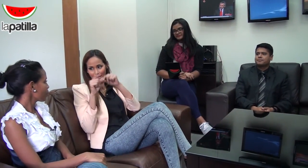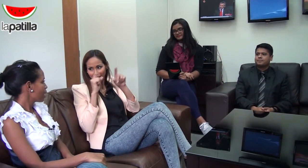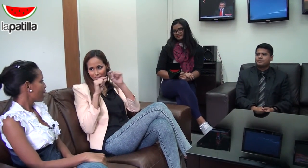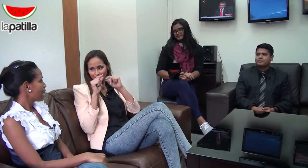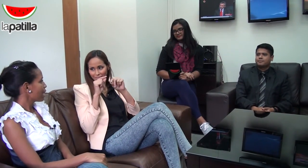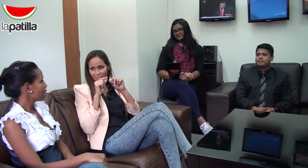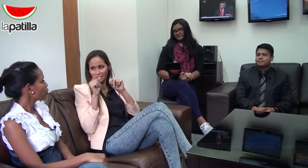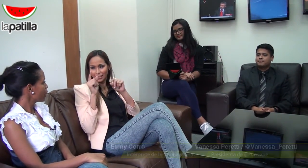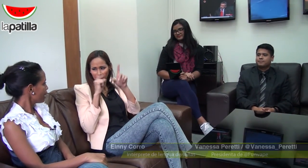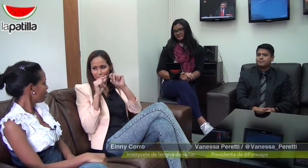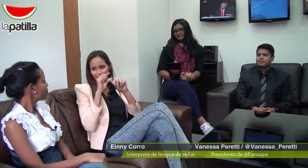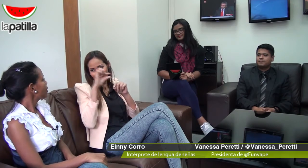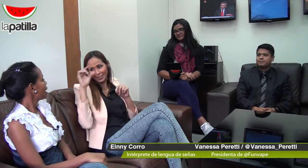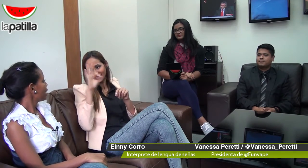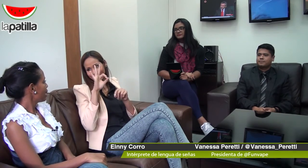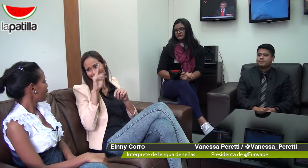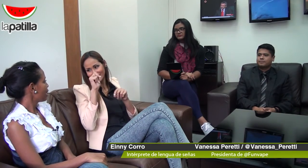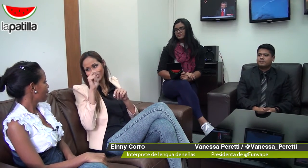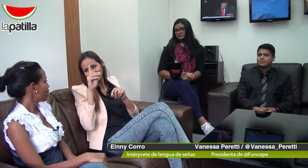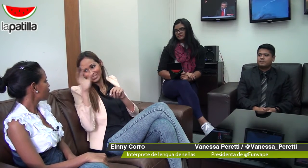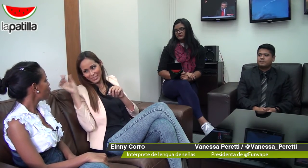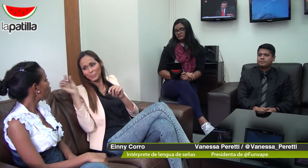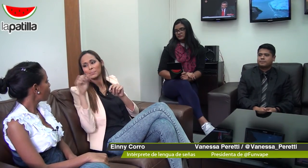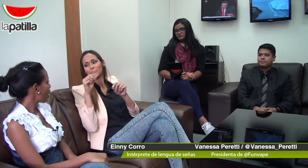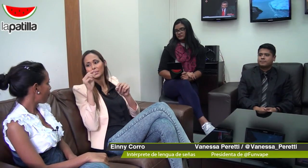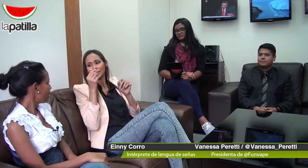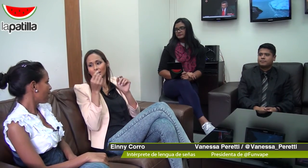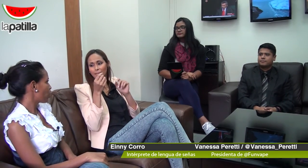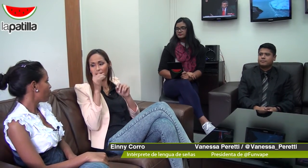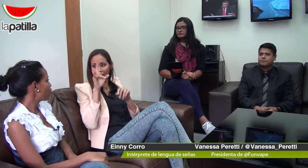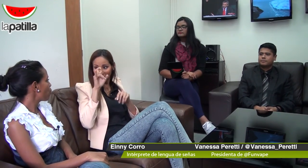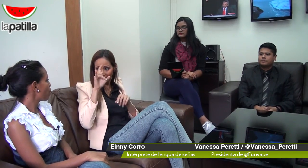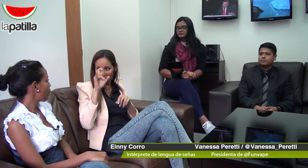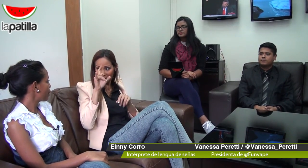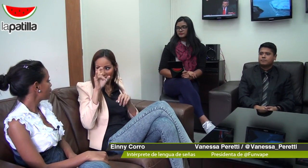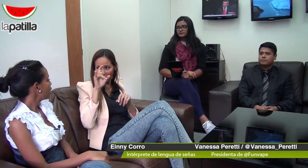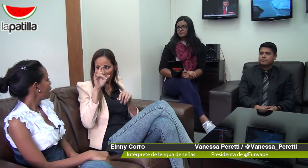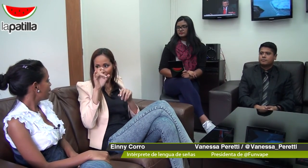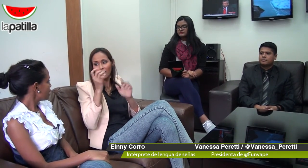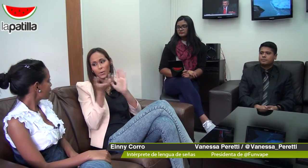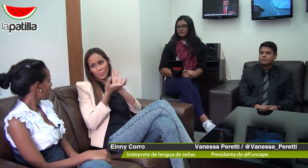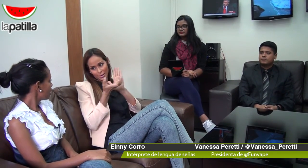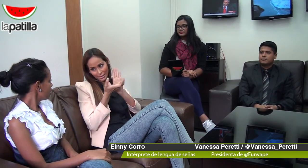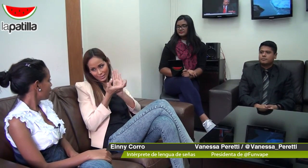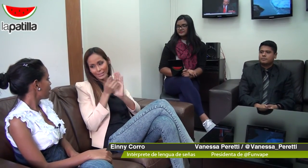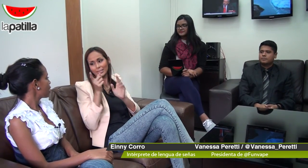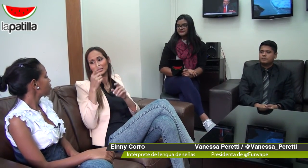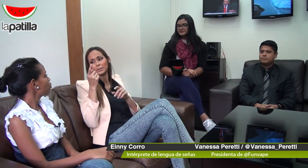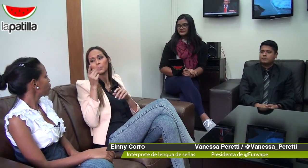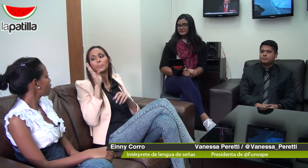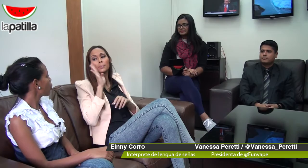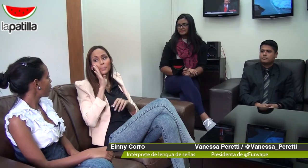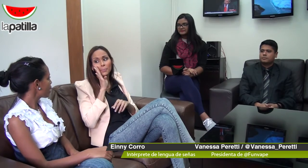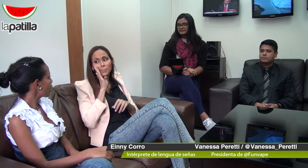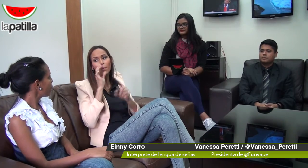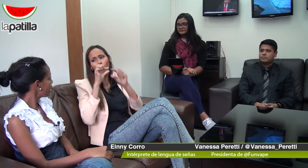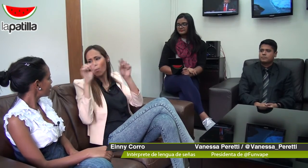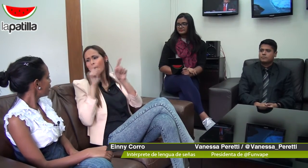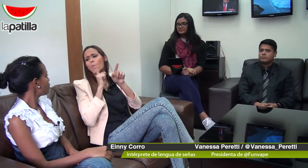En Twitter es funvapé, arroba funvapé. Instagram es fundaciónvanesaperetti y